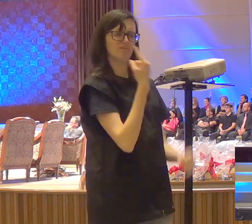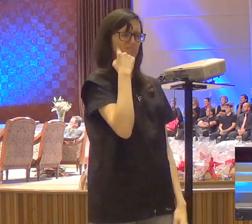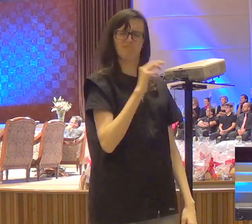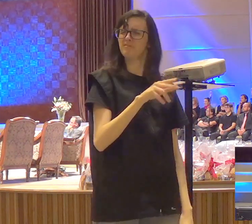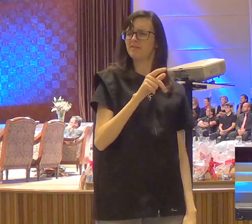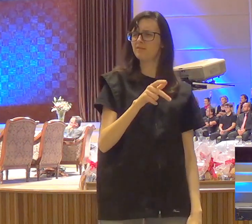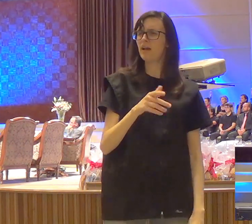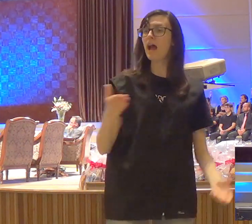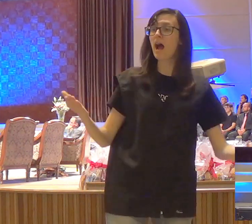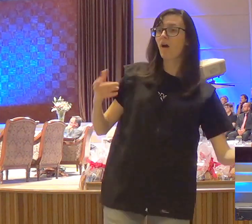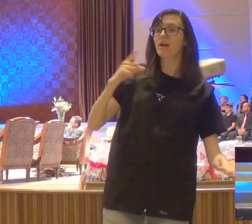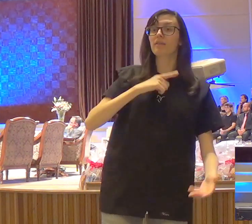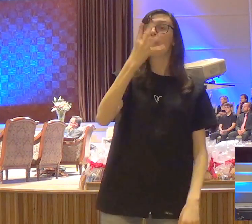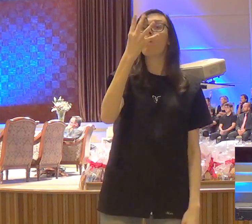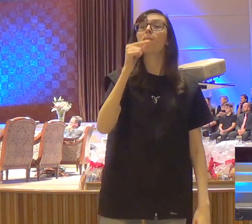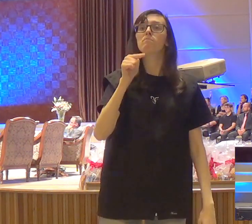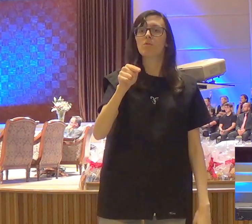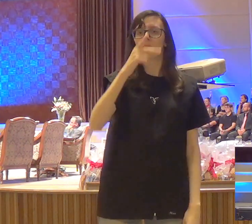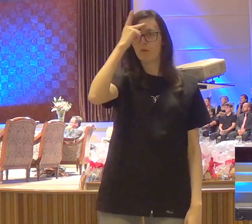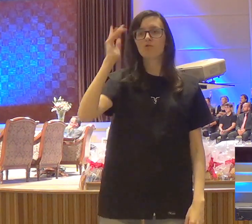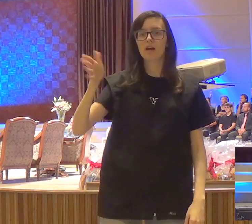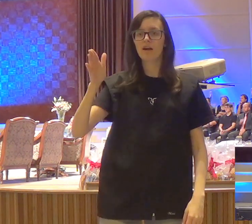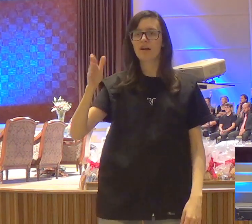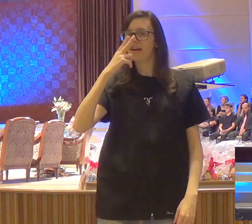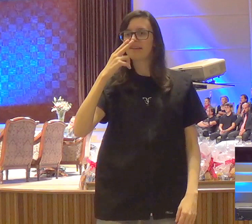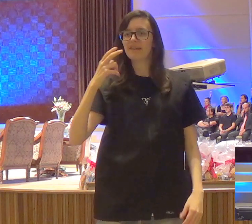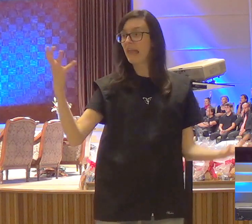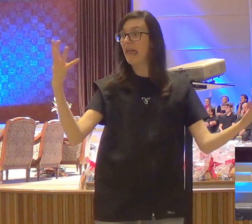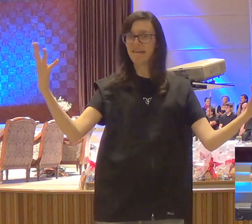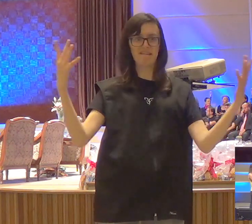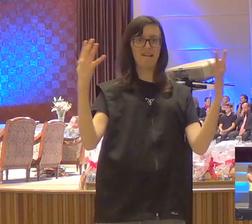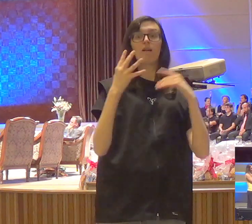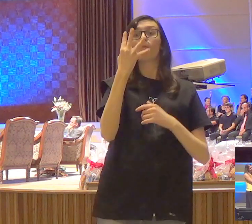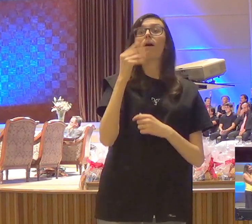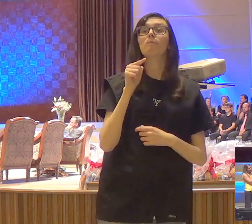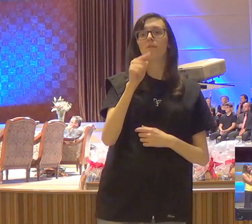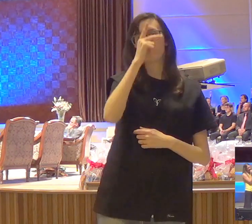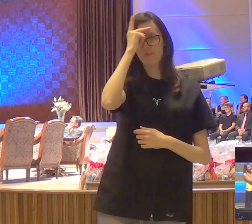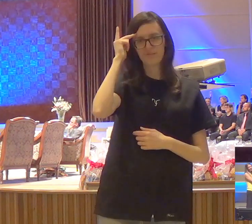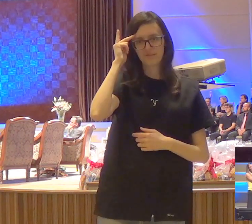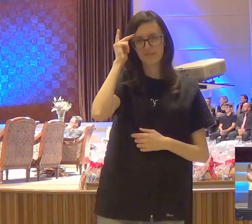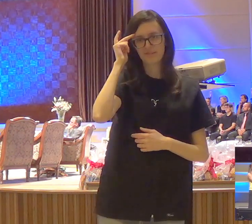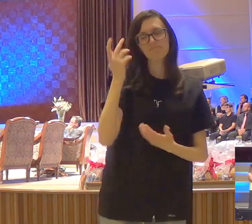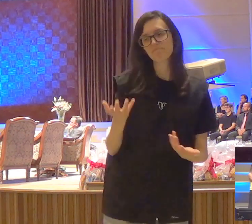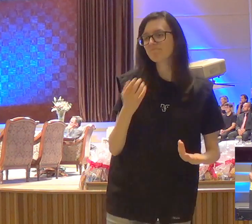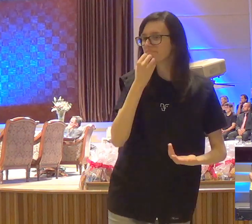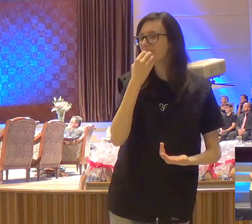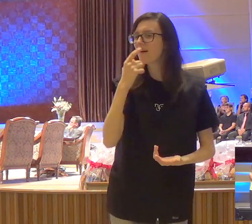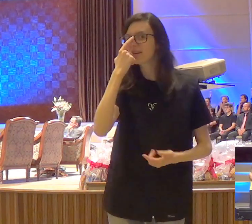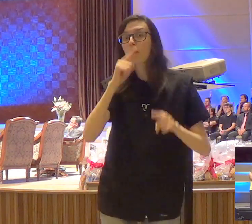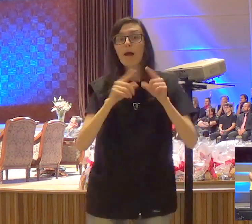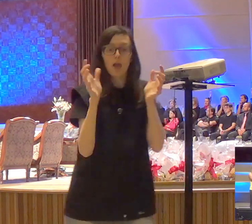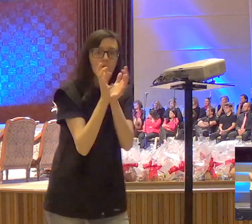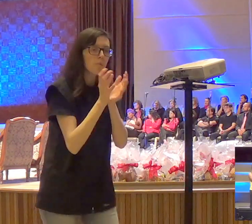customers. Ele tem mais de 4,000 clientes. We've helped him to raise $100,000 from investors. E ele, a DeFi